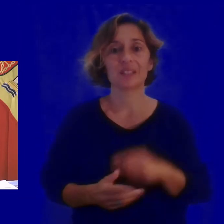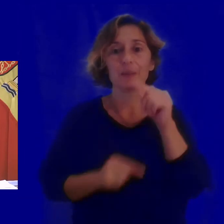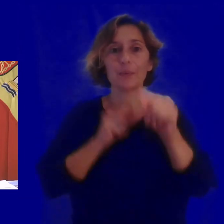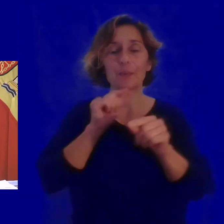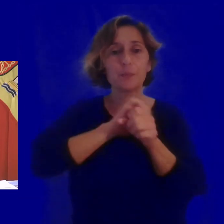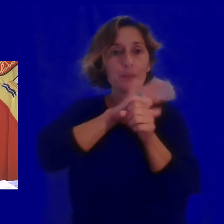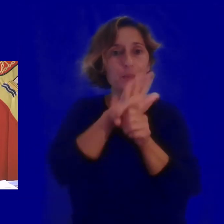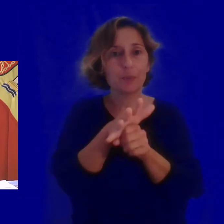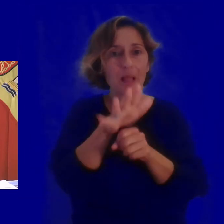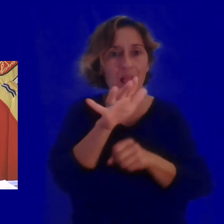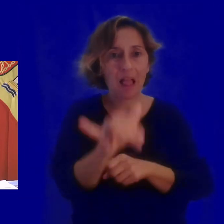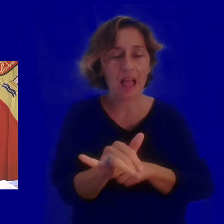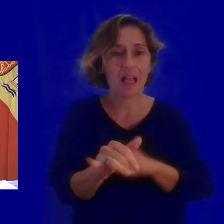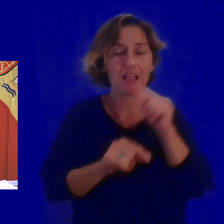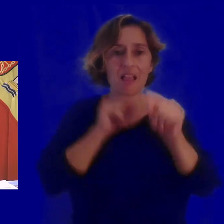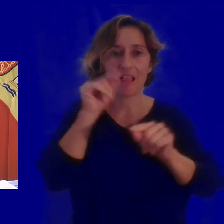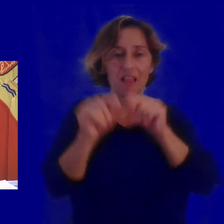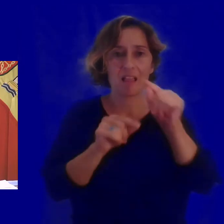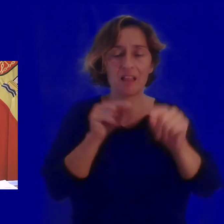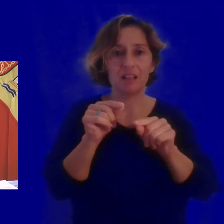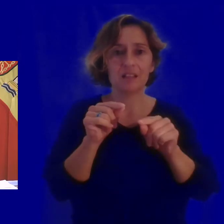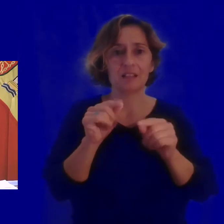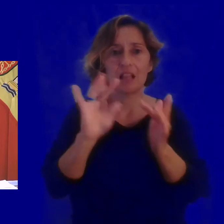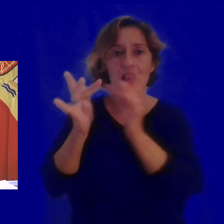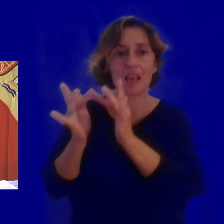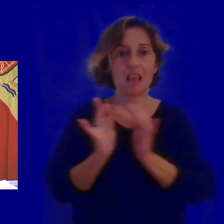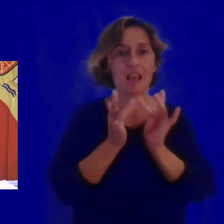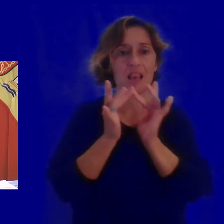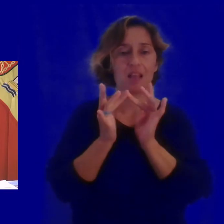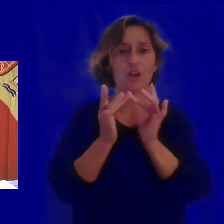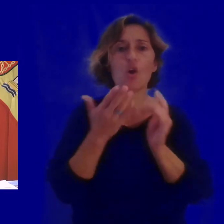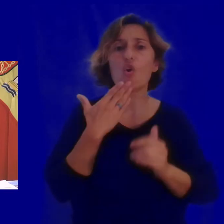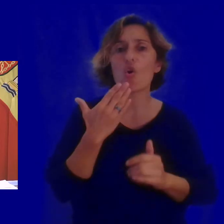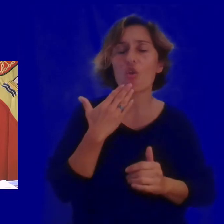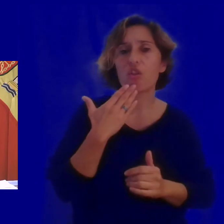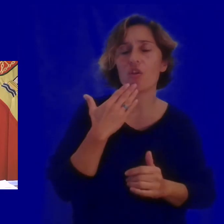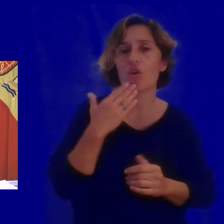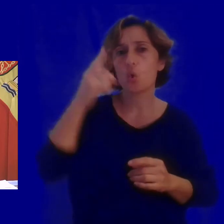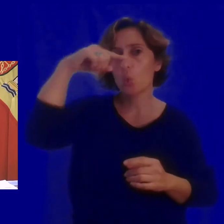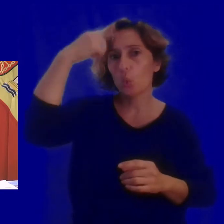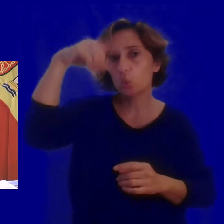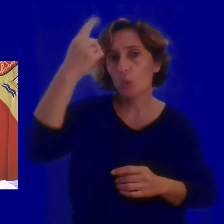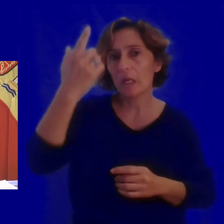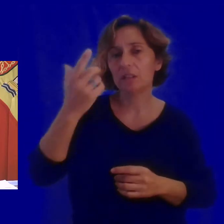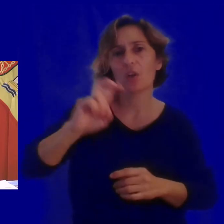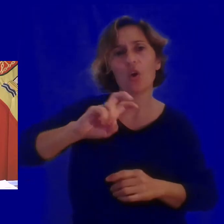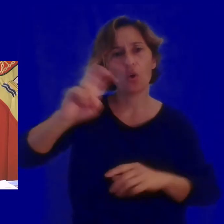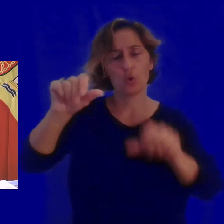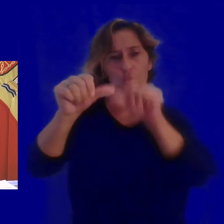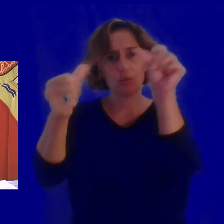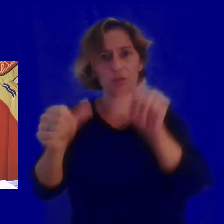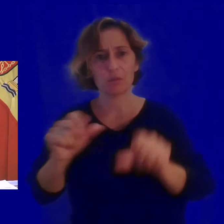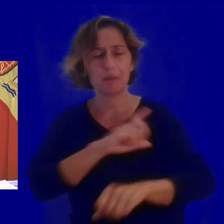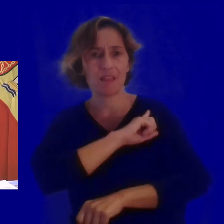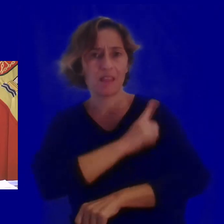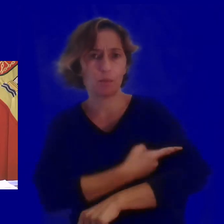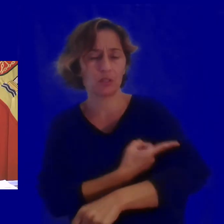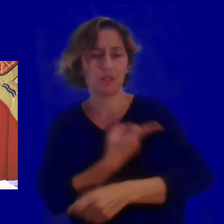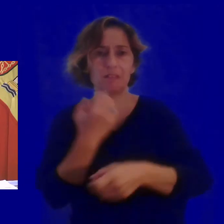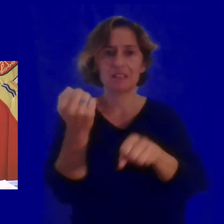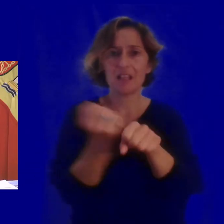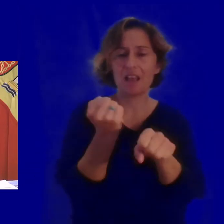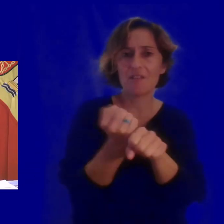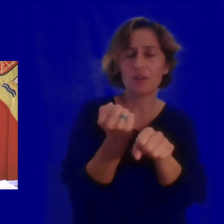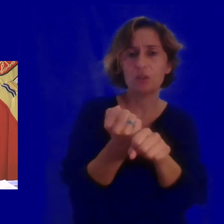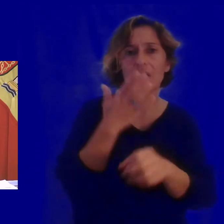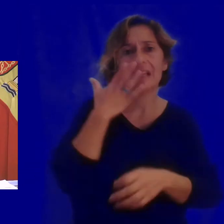comunidad. Hay muchas alternativas de relación, de ocio, culturales, deportivas, laborales, de